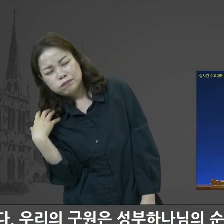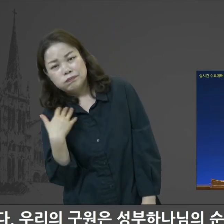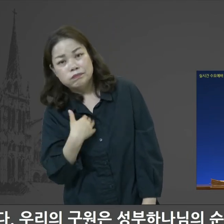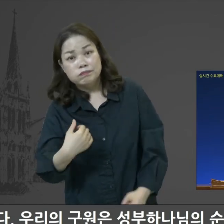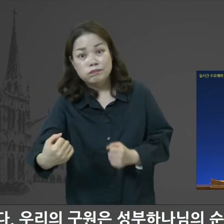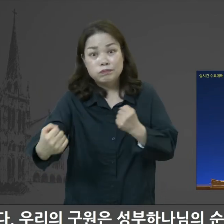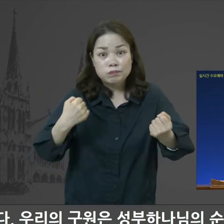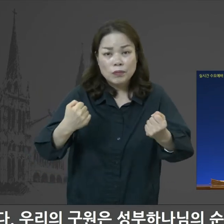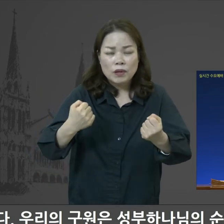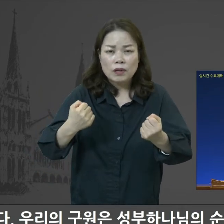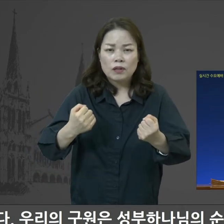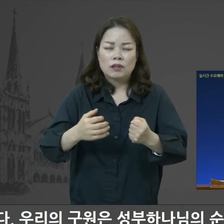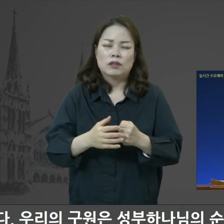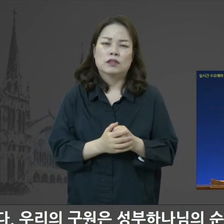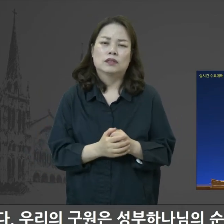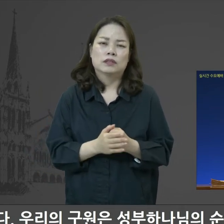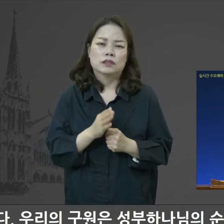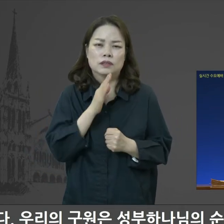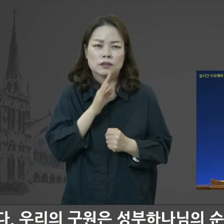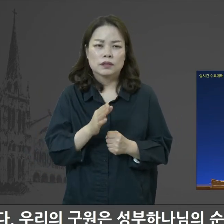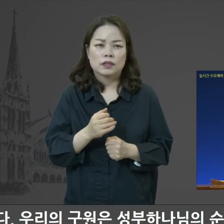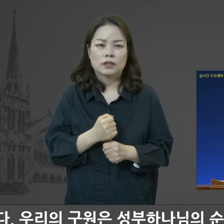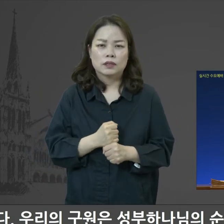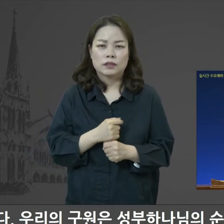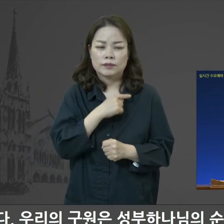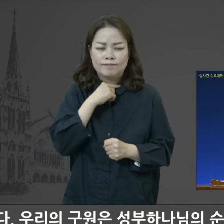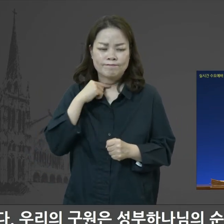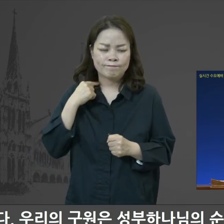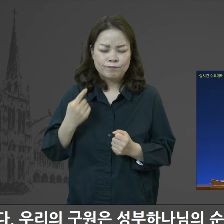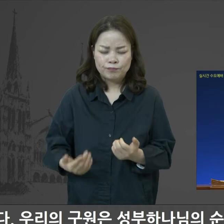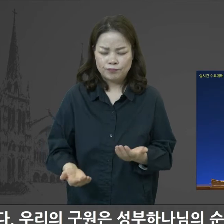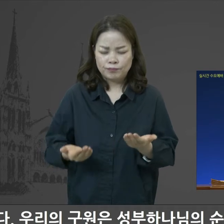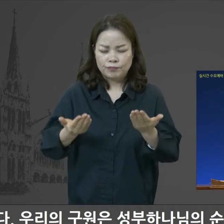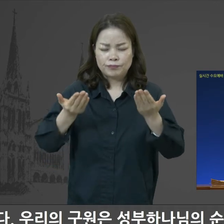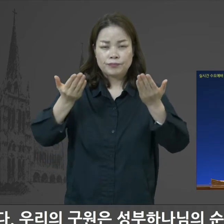알고도 기꺼이 희생양으로